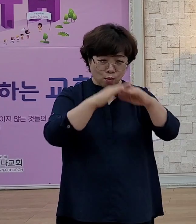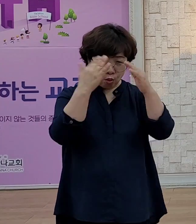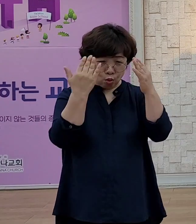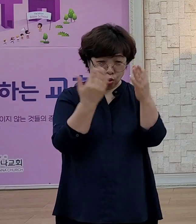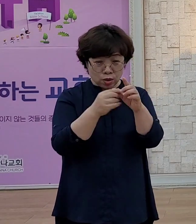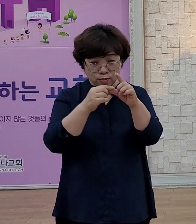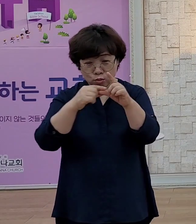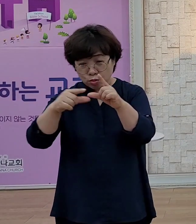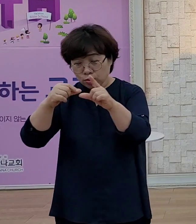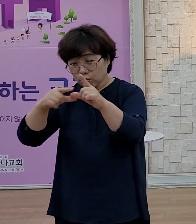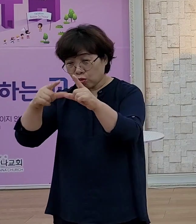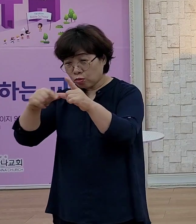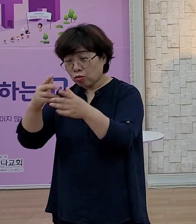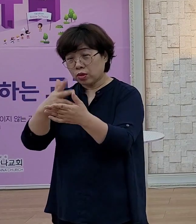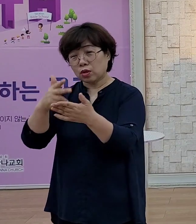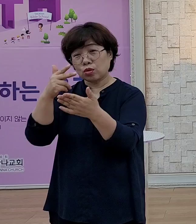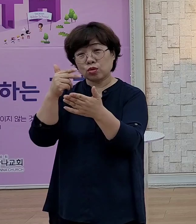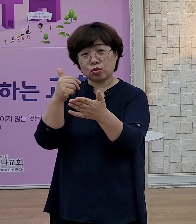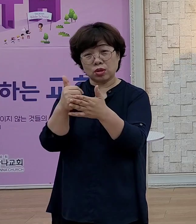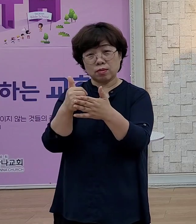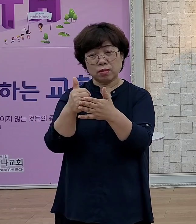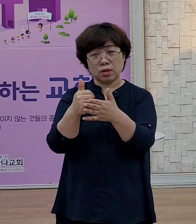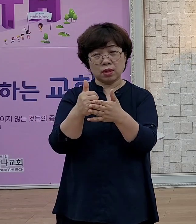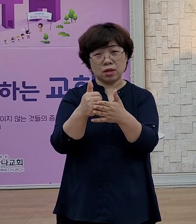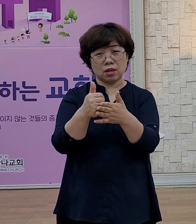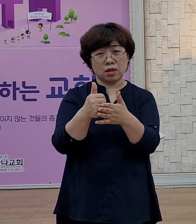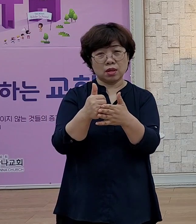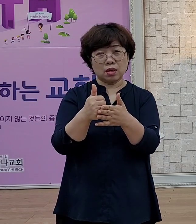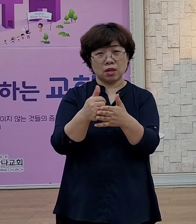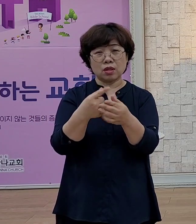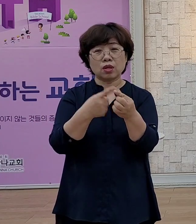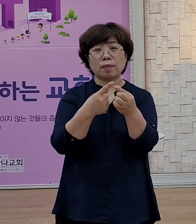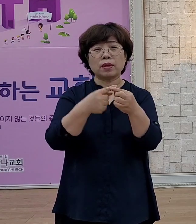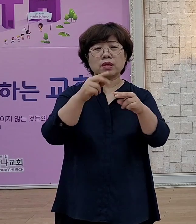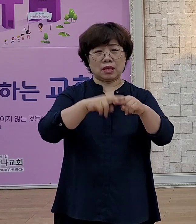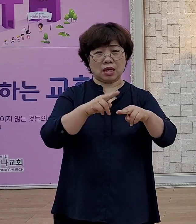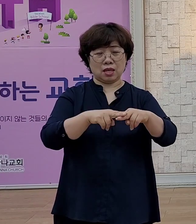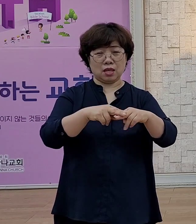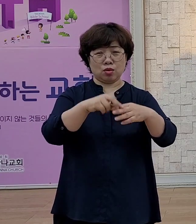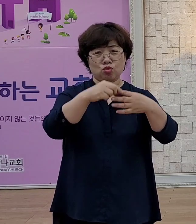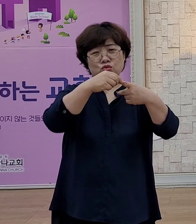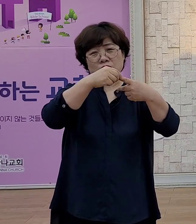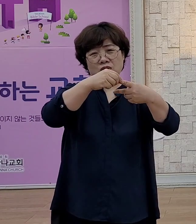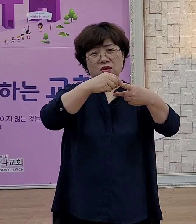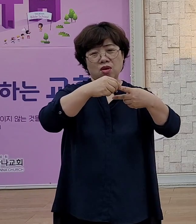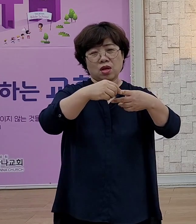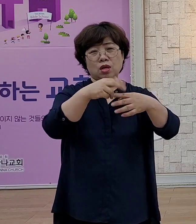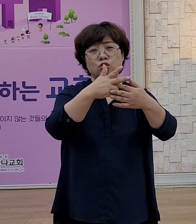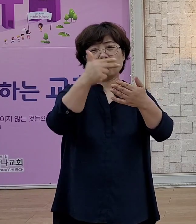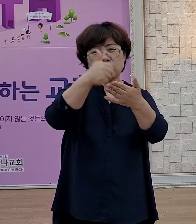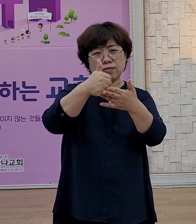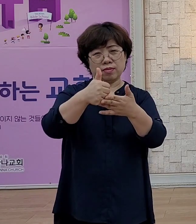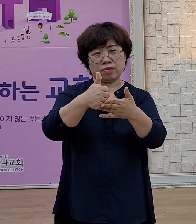영역에 이 주님이 우선순위가 되신다는 사실. 여러분 이것을 아셔야 돼요.